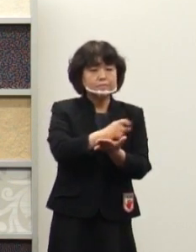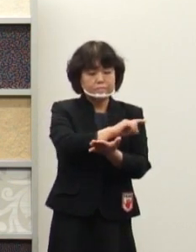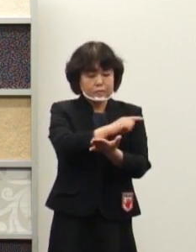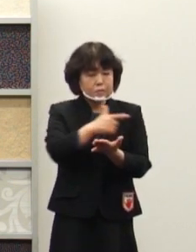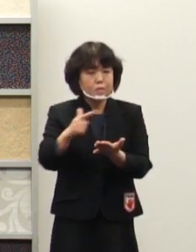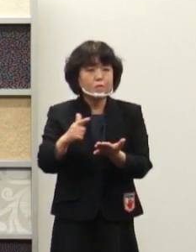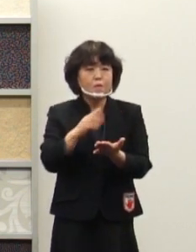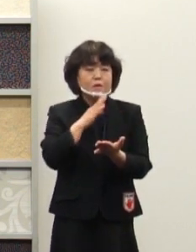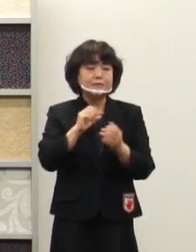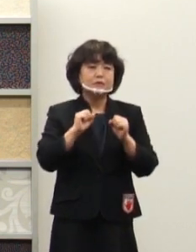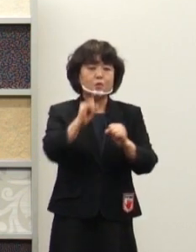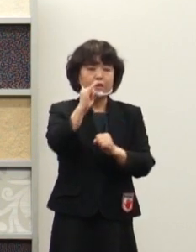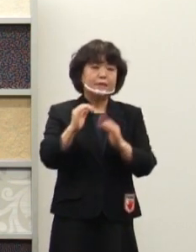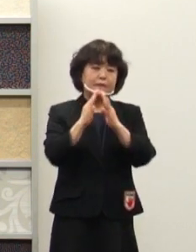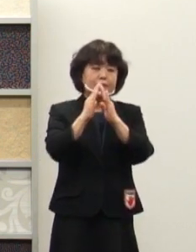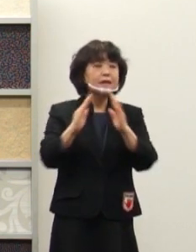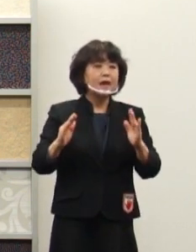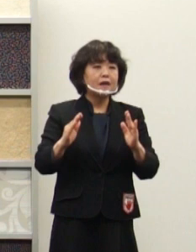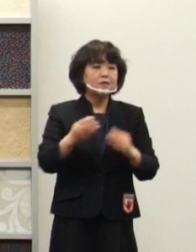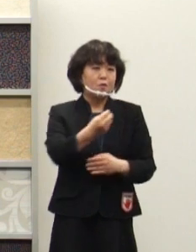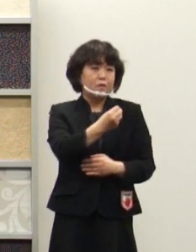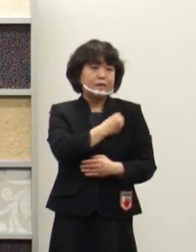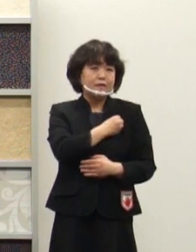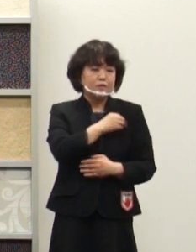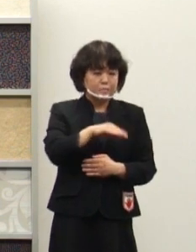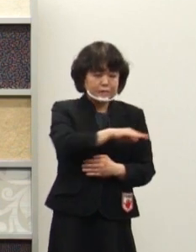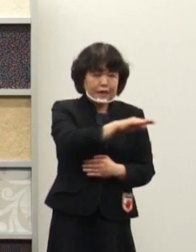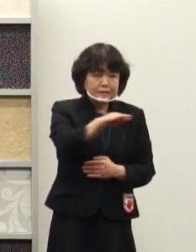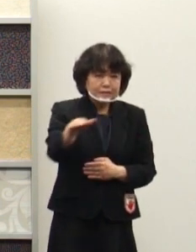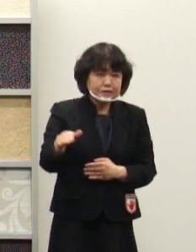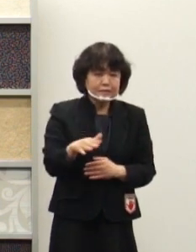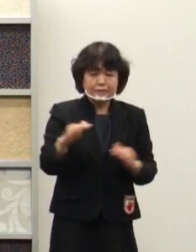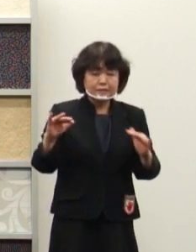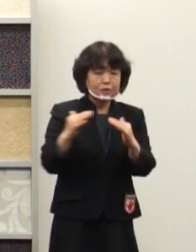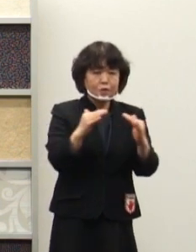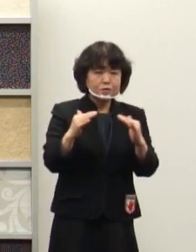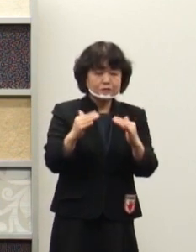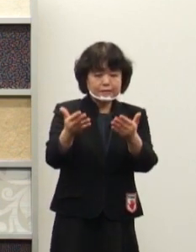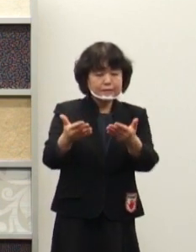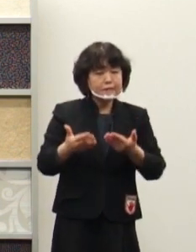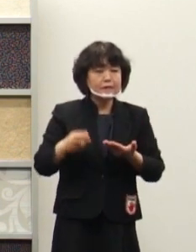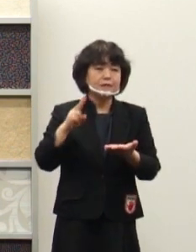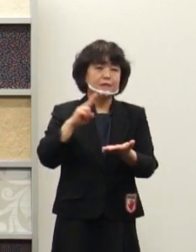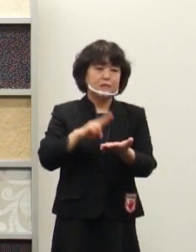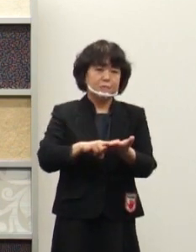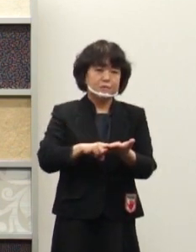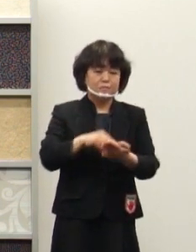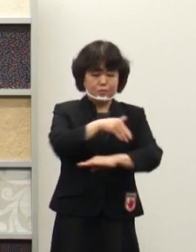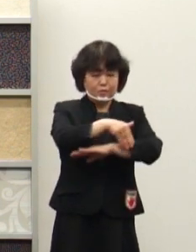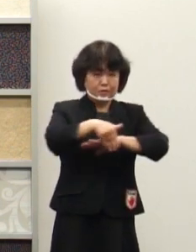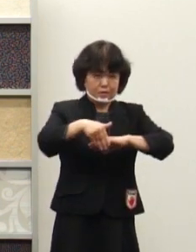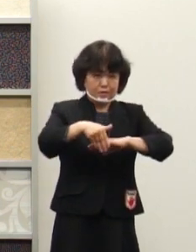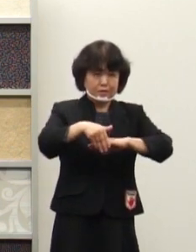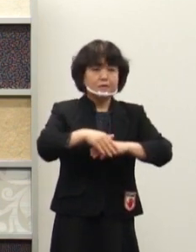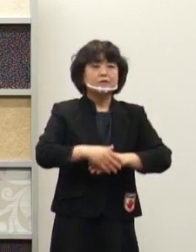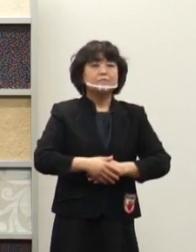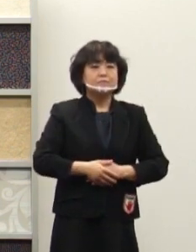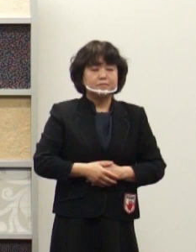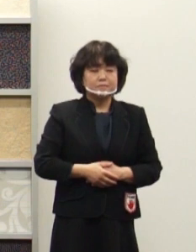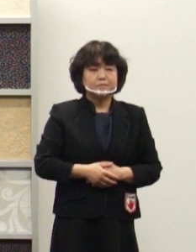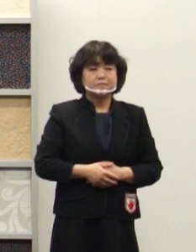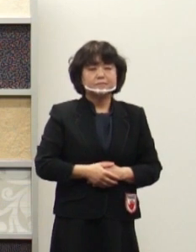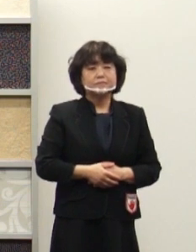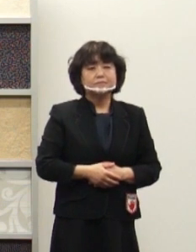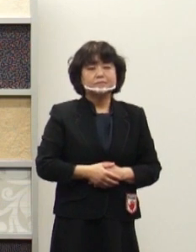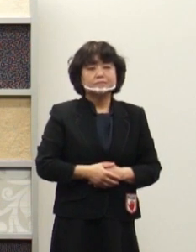行委員会の委員の皆さんにですね、ご議論いただいた上で決めるべきものでありますので、この点につきまして申し添えをさ